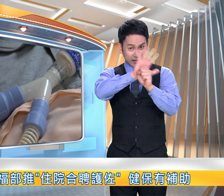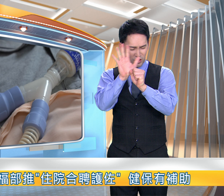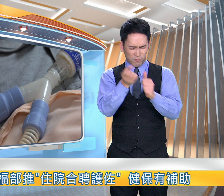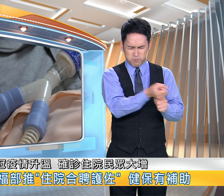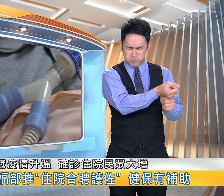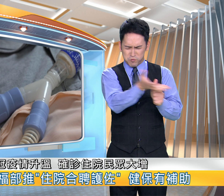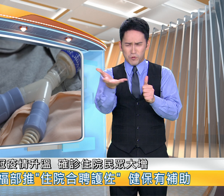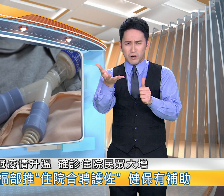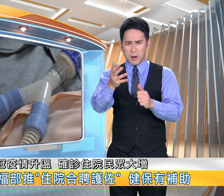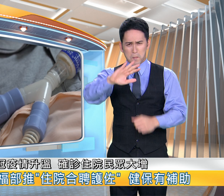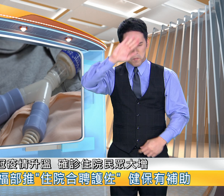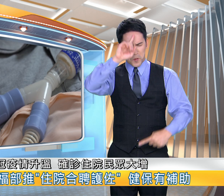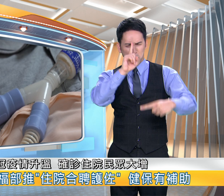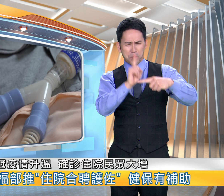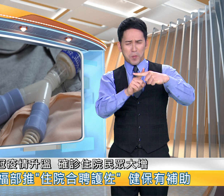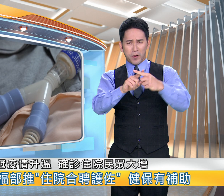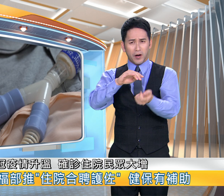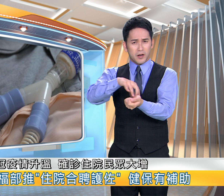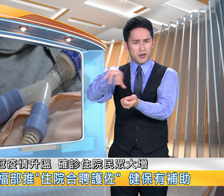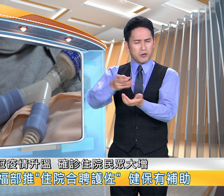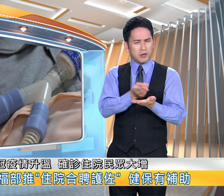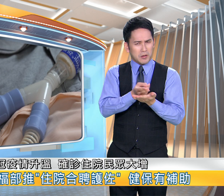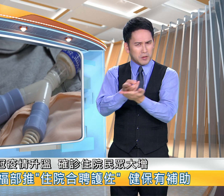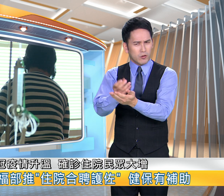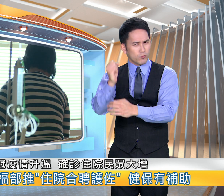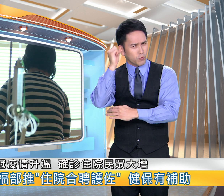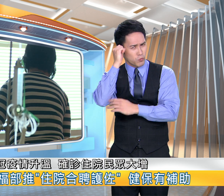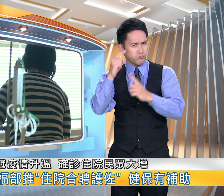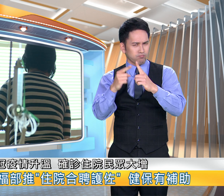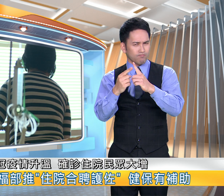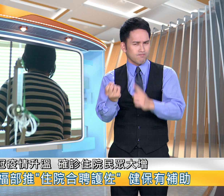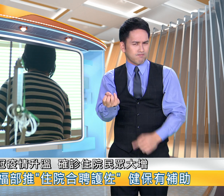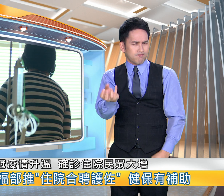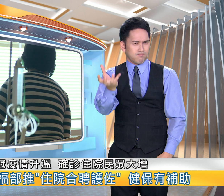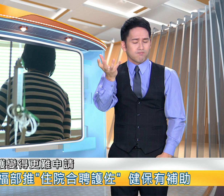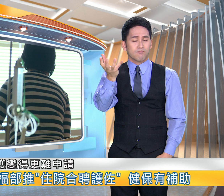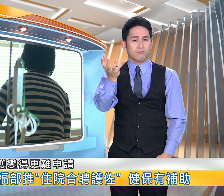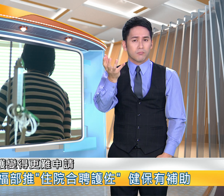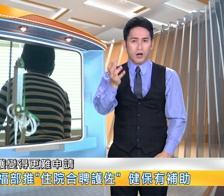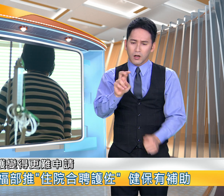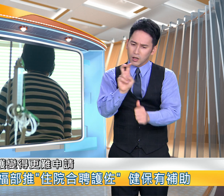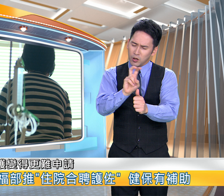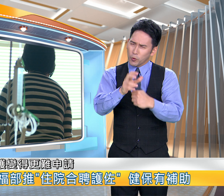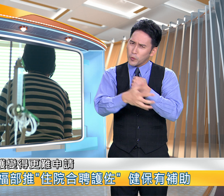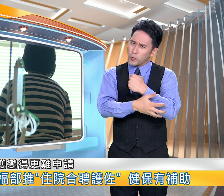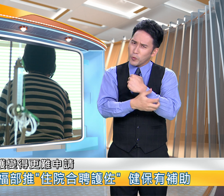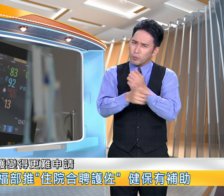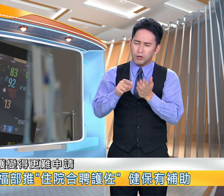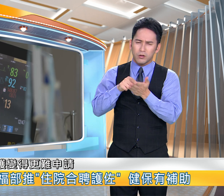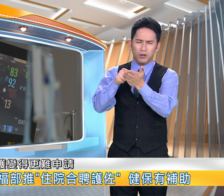新冠疫情升温，确诊住院的民众大增，看护也变得更难申